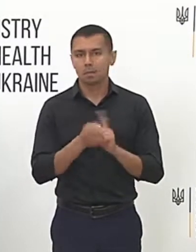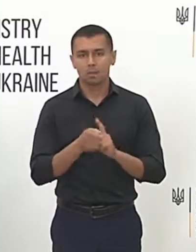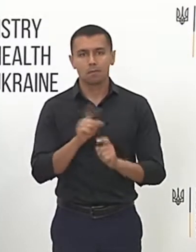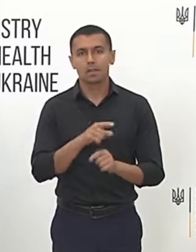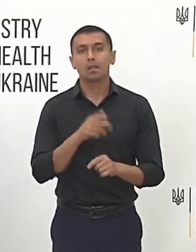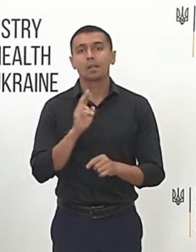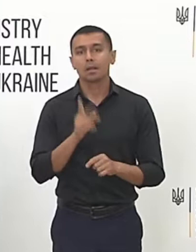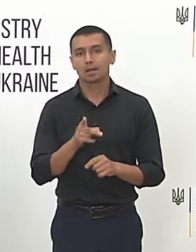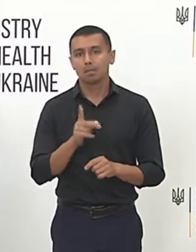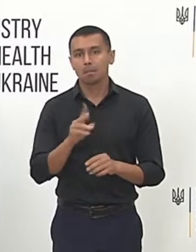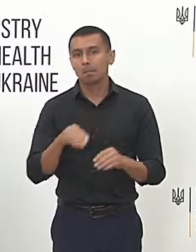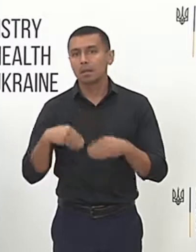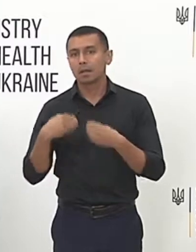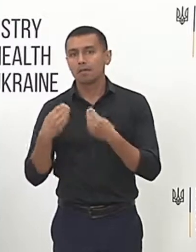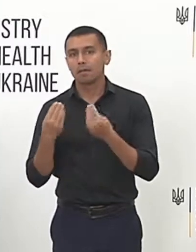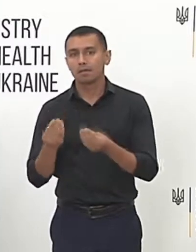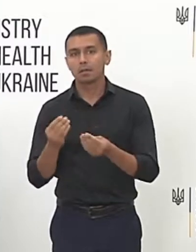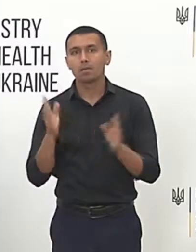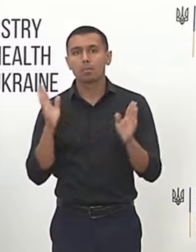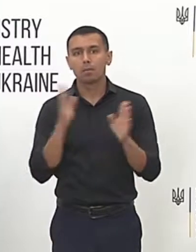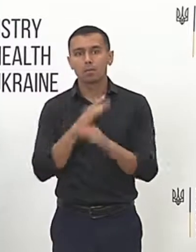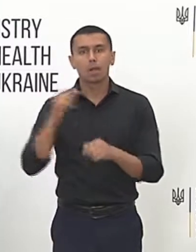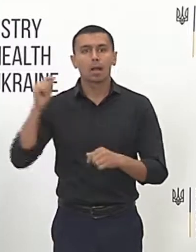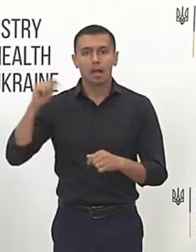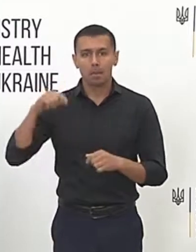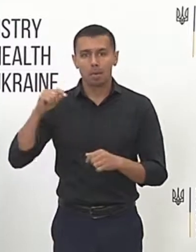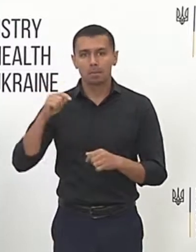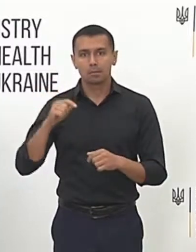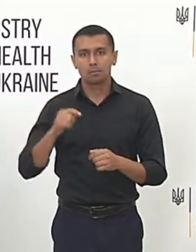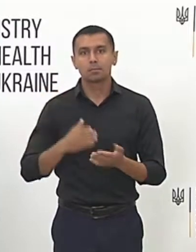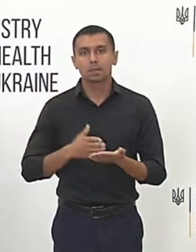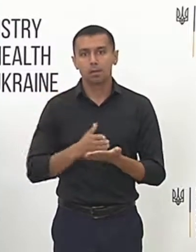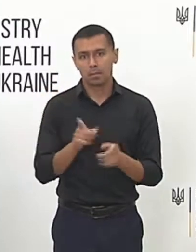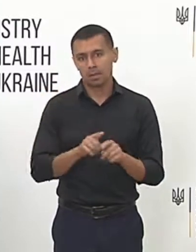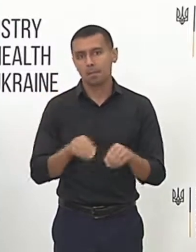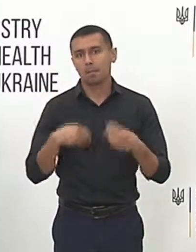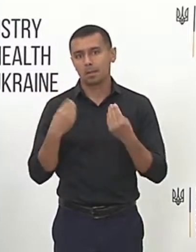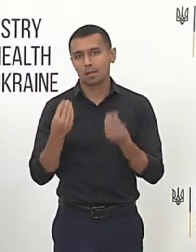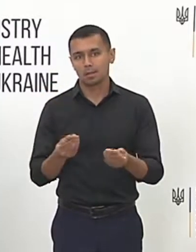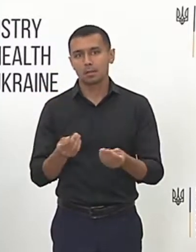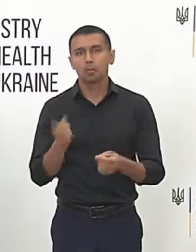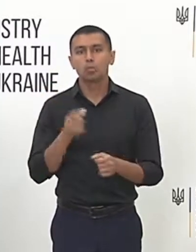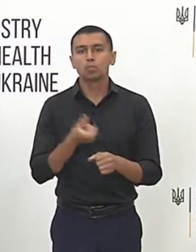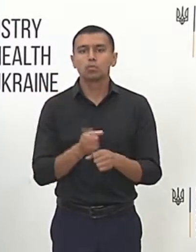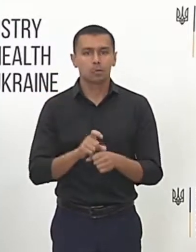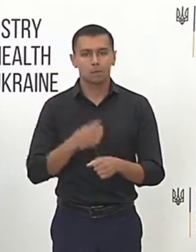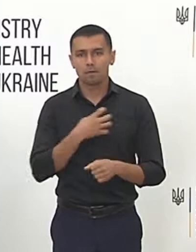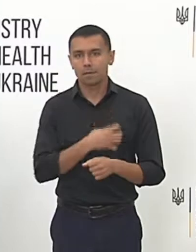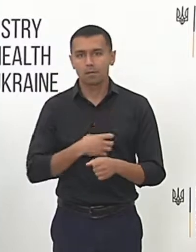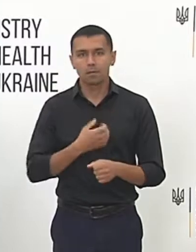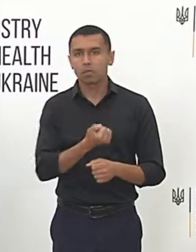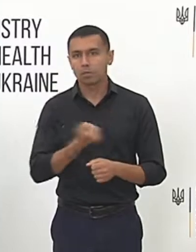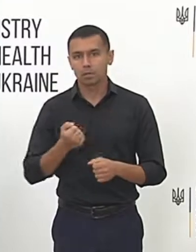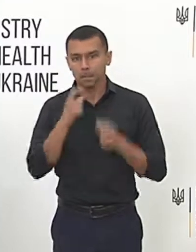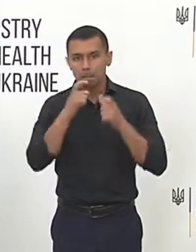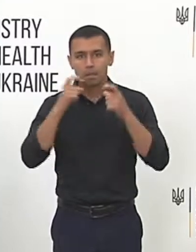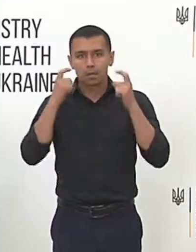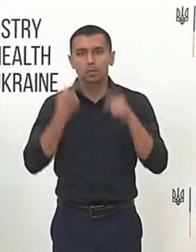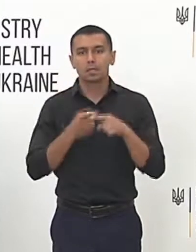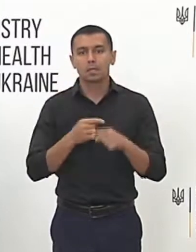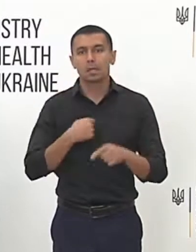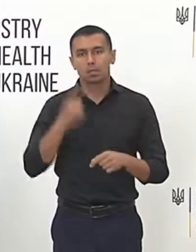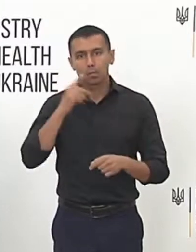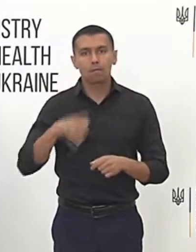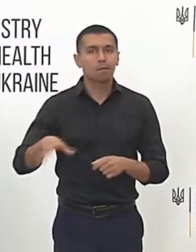Він як передавався повітряно-крапельним путем, так і передається. Тому дуже важливо носити маску. І це, я